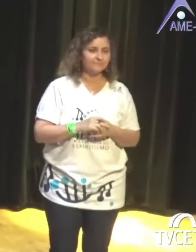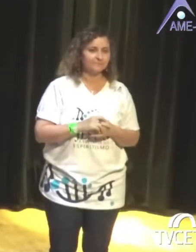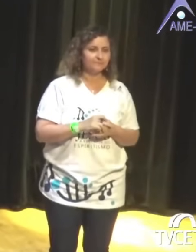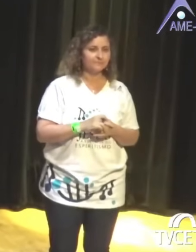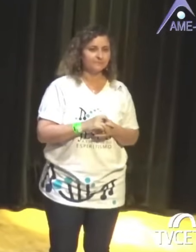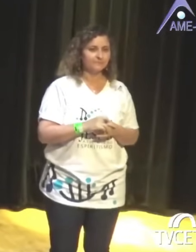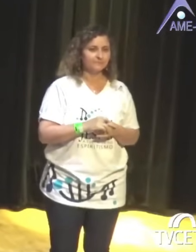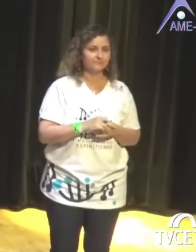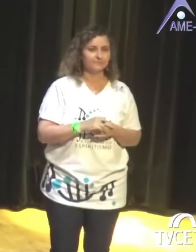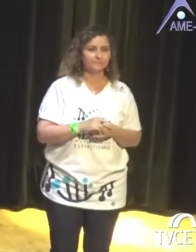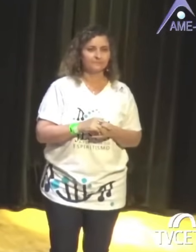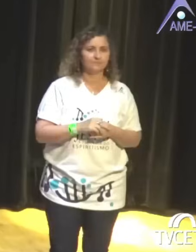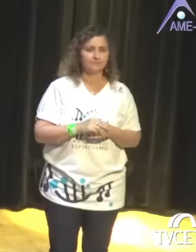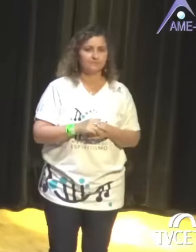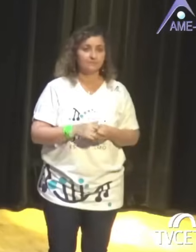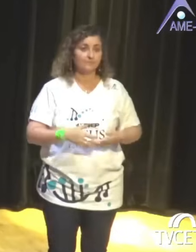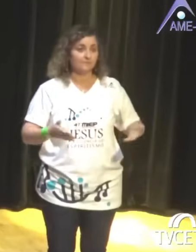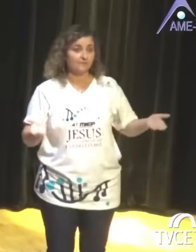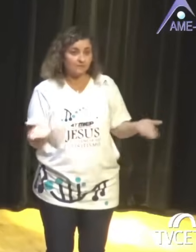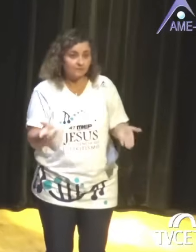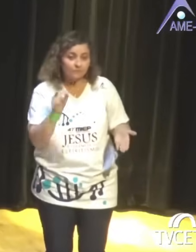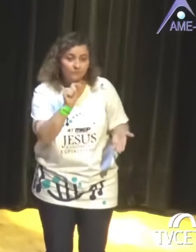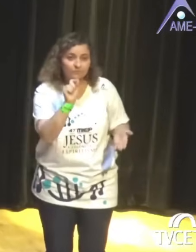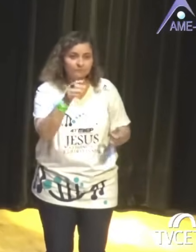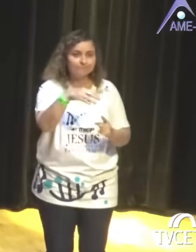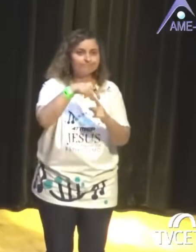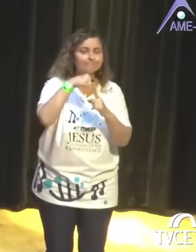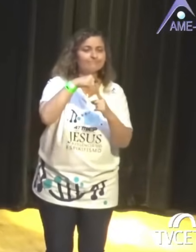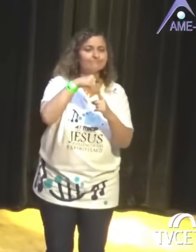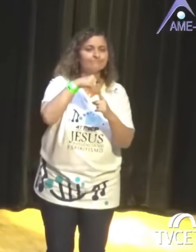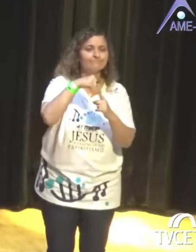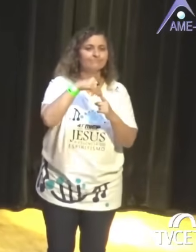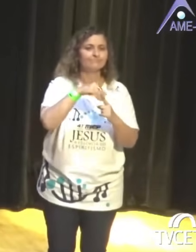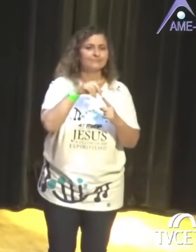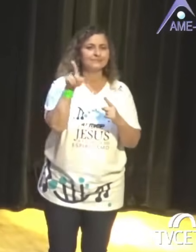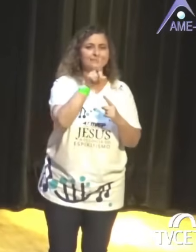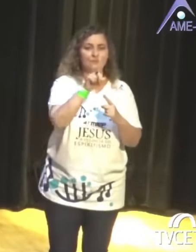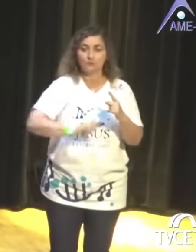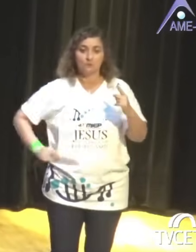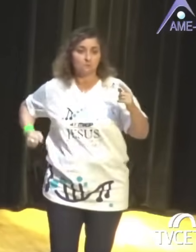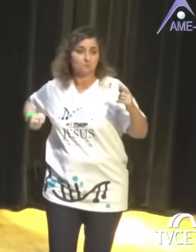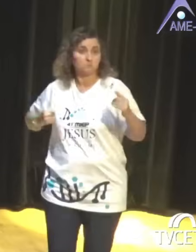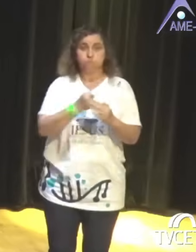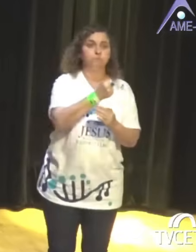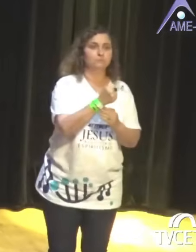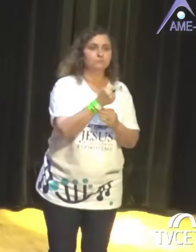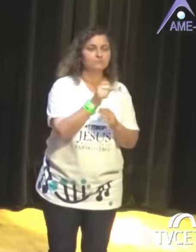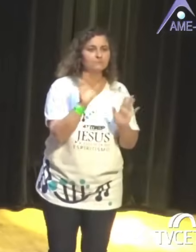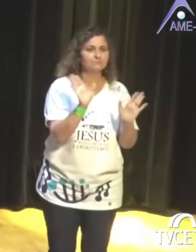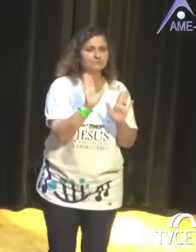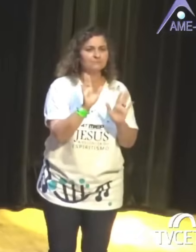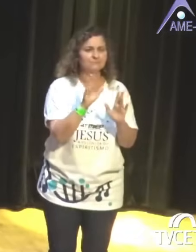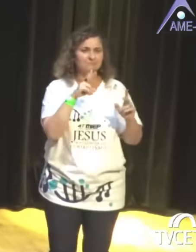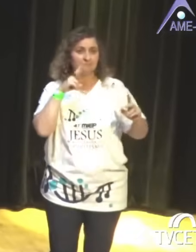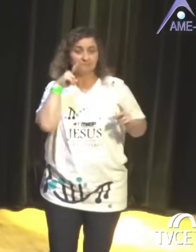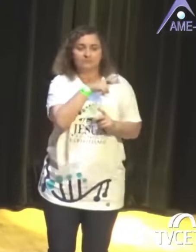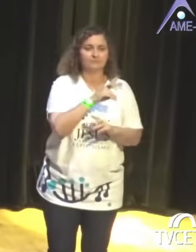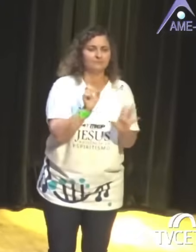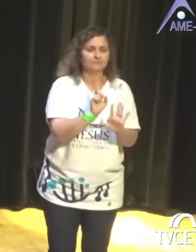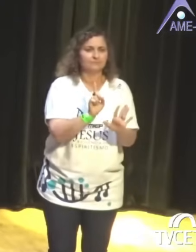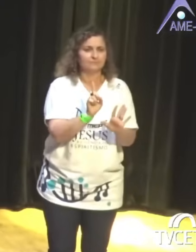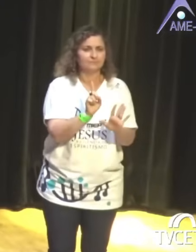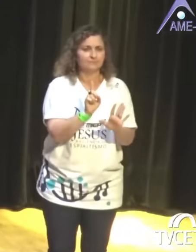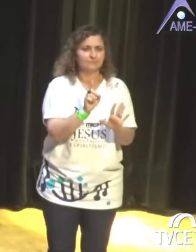determinada o que vigora agora não é mais a intensidade E a força mas